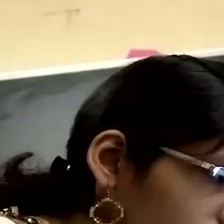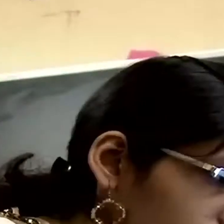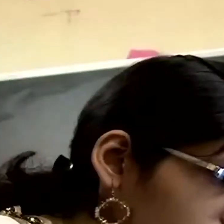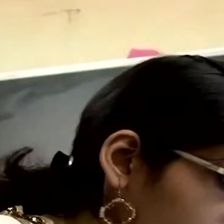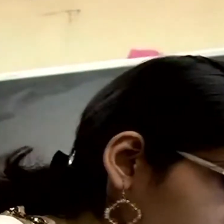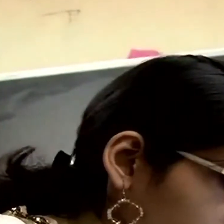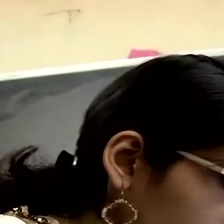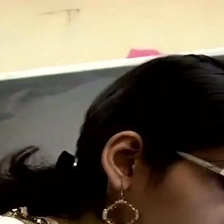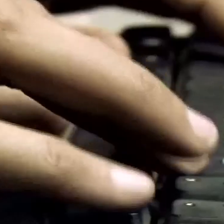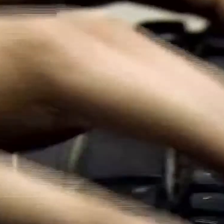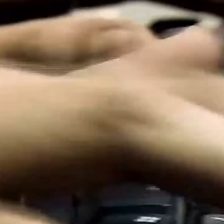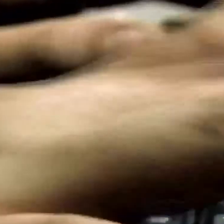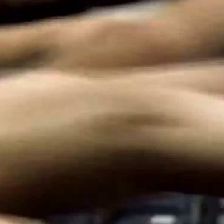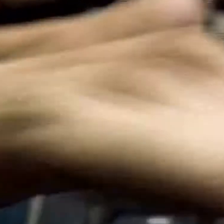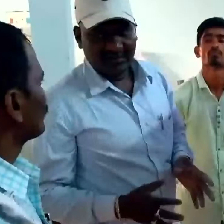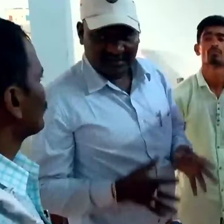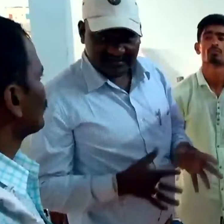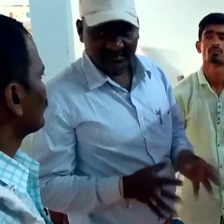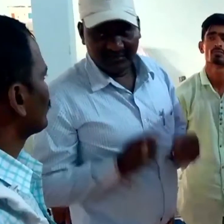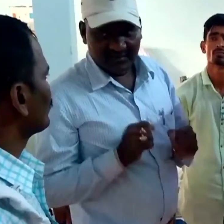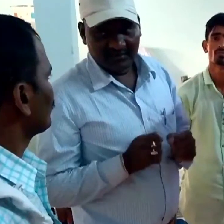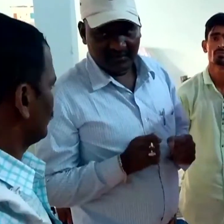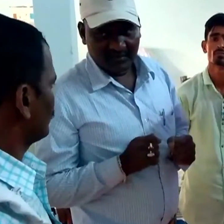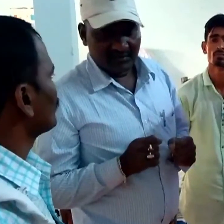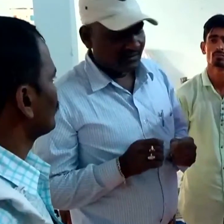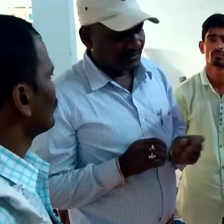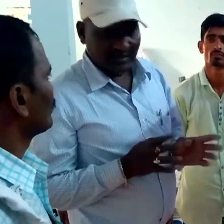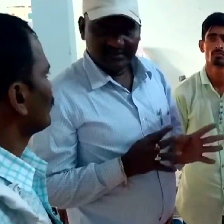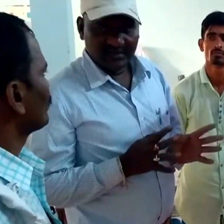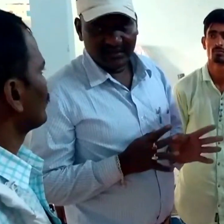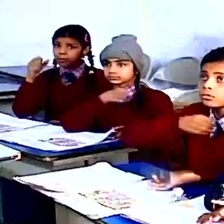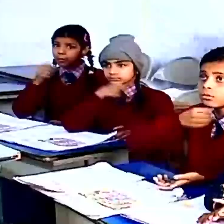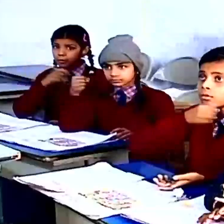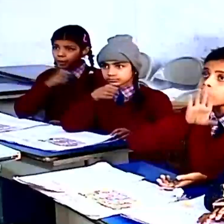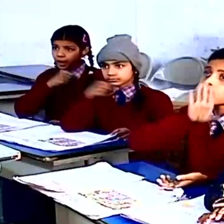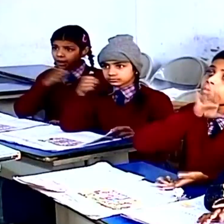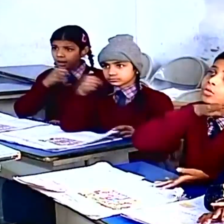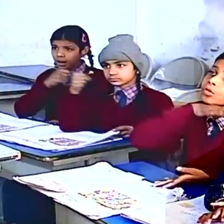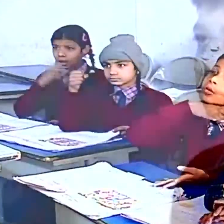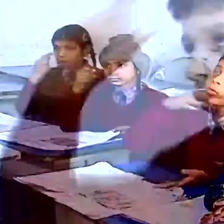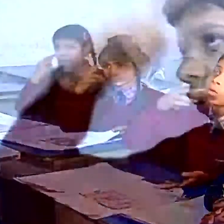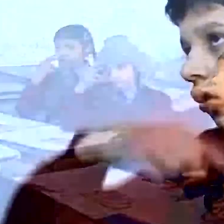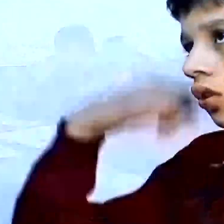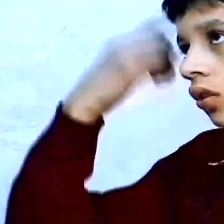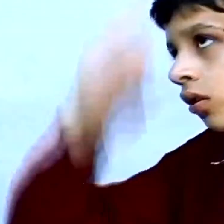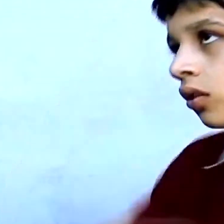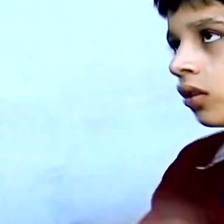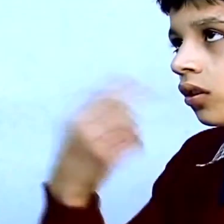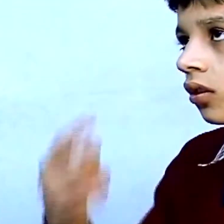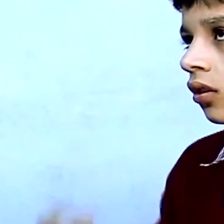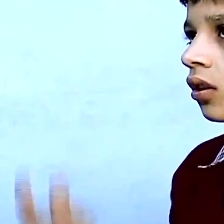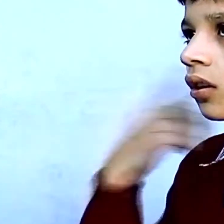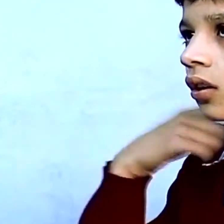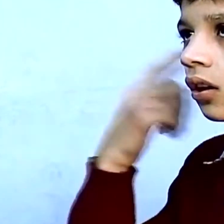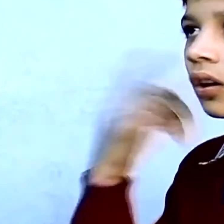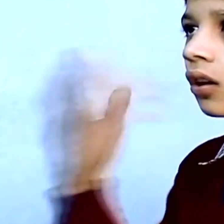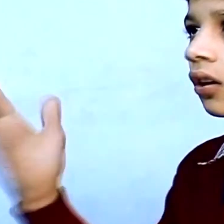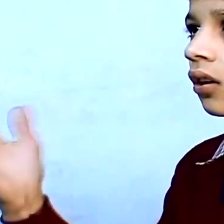स्वयं चुने। हम अपना दीपक स्वयं बने, हम